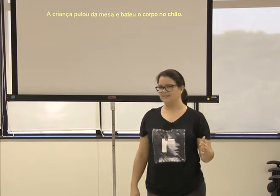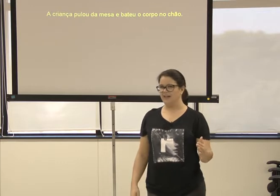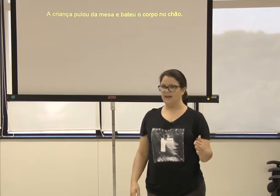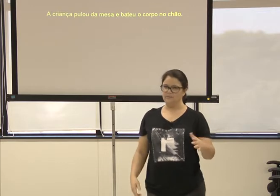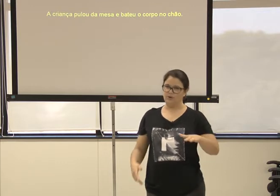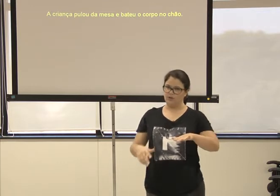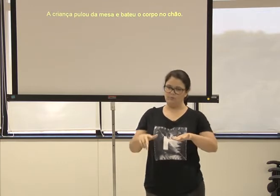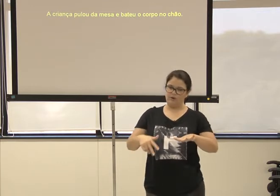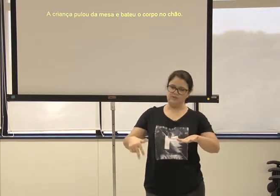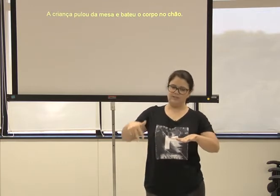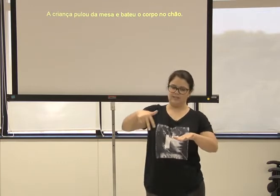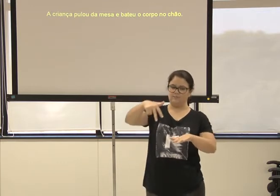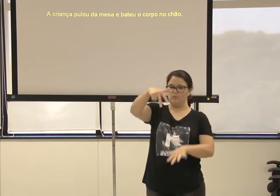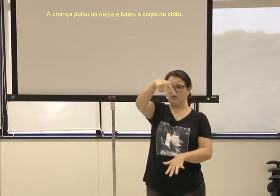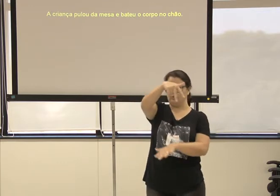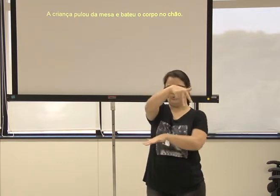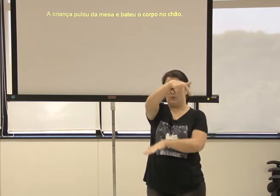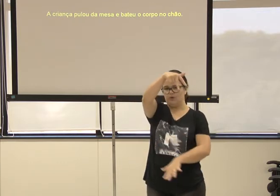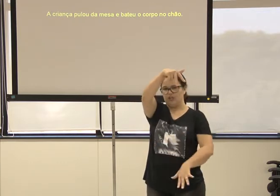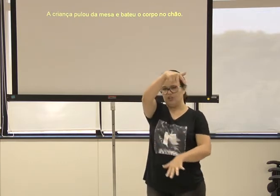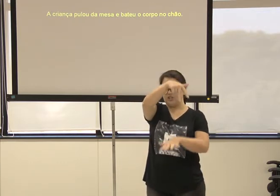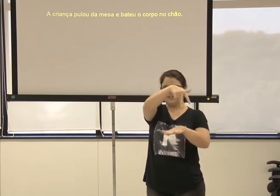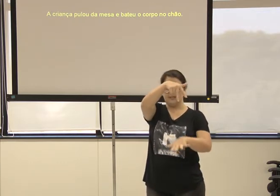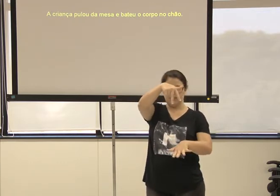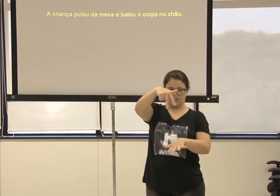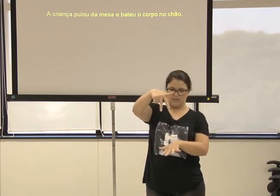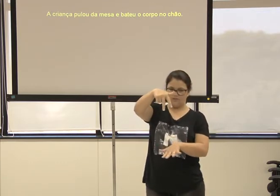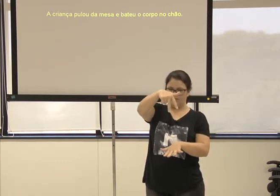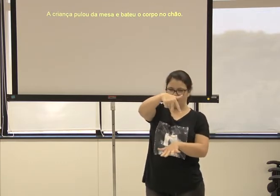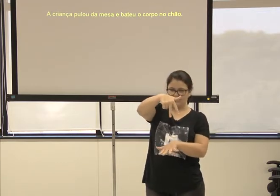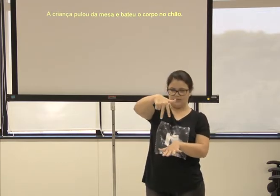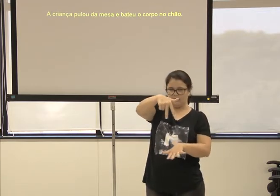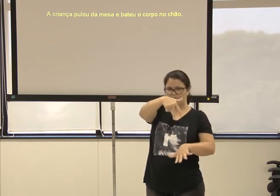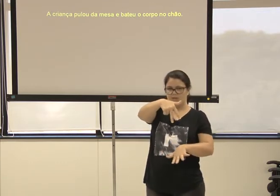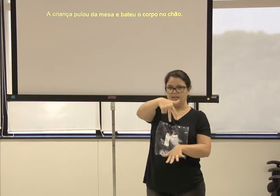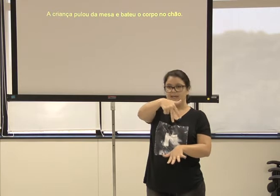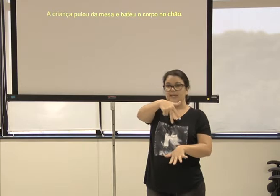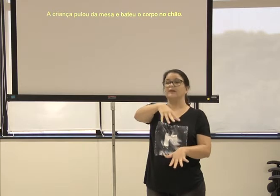Tá? Porque eu não posso fazer muito distante, senão eu vou falar assim, não.